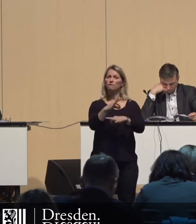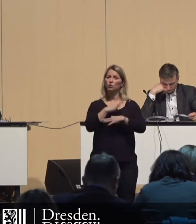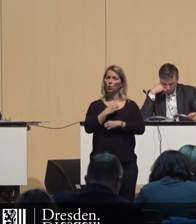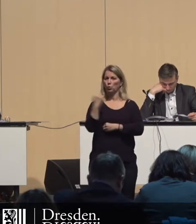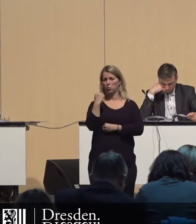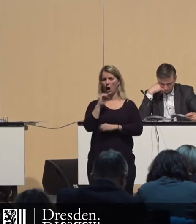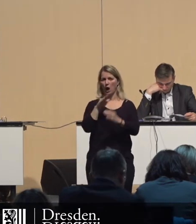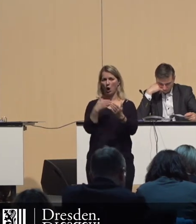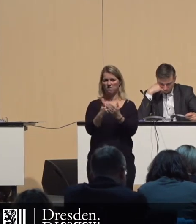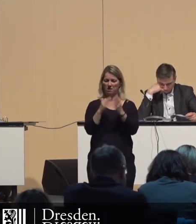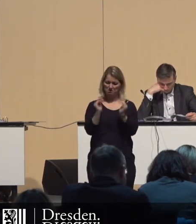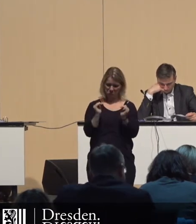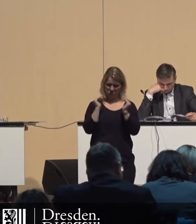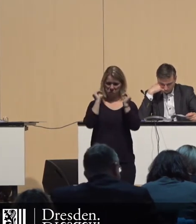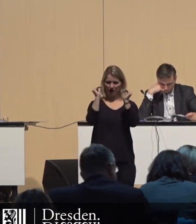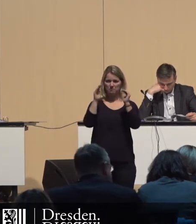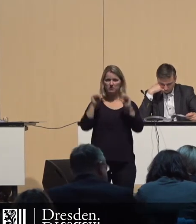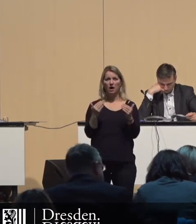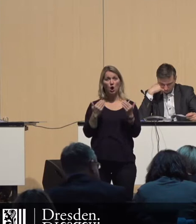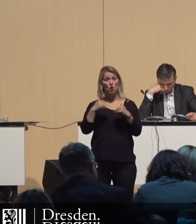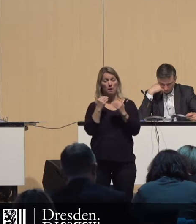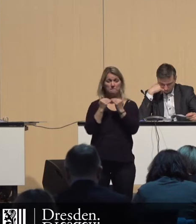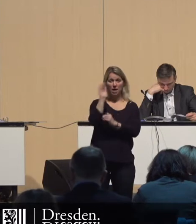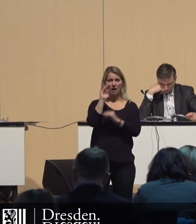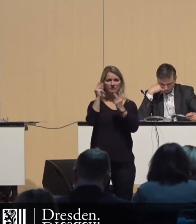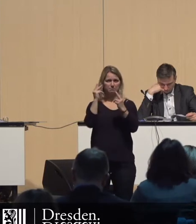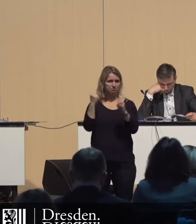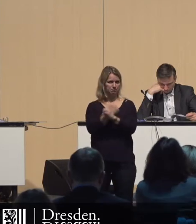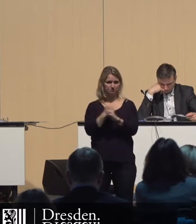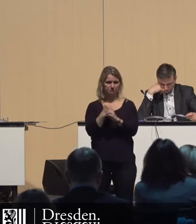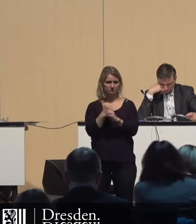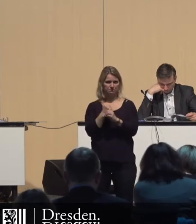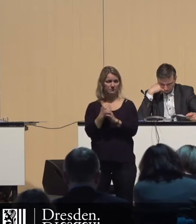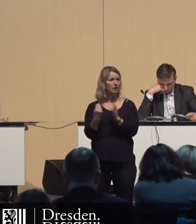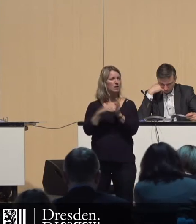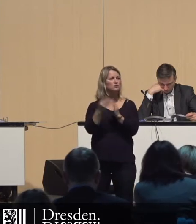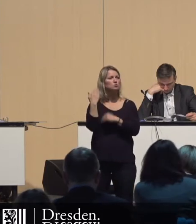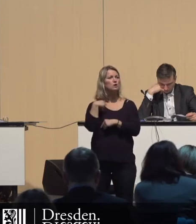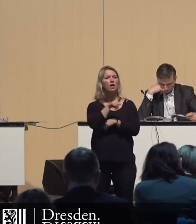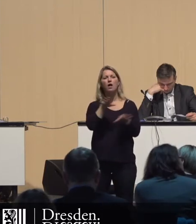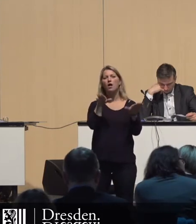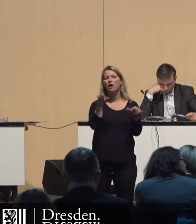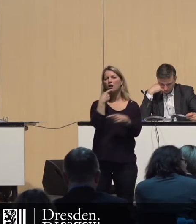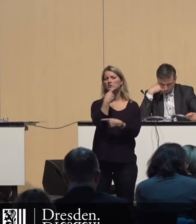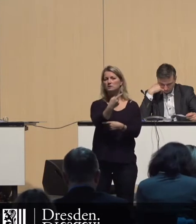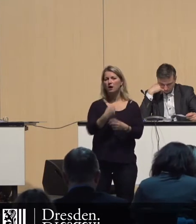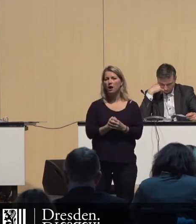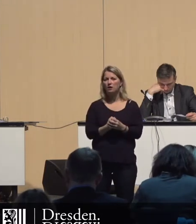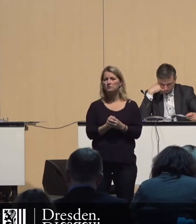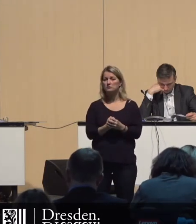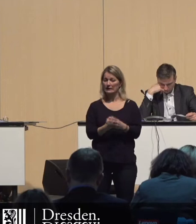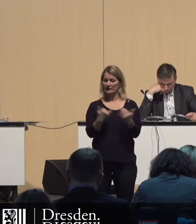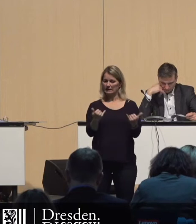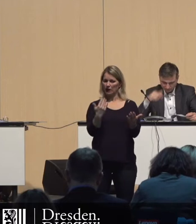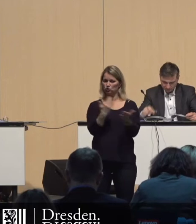Priorität. Mehr geht nicht. Herr Stefan Engel ergänzte, wir liefern heute die Antwort auf